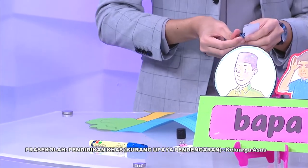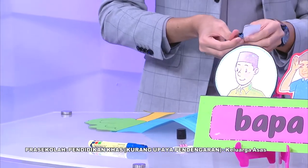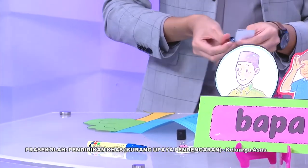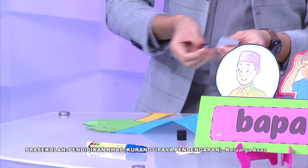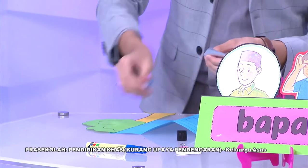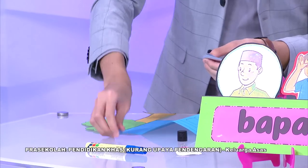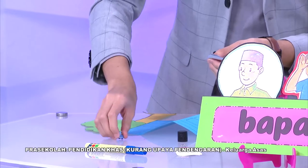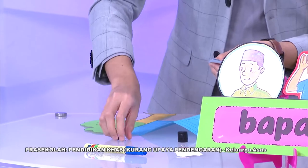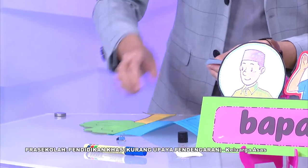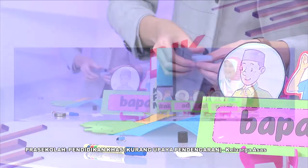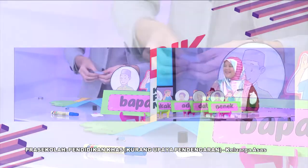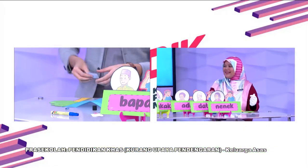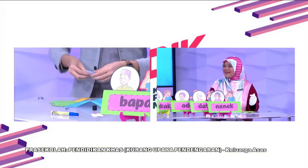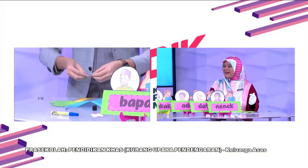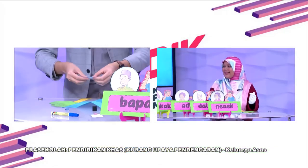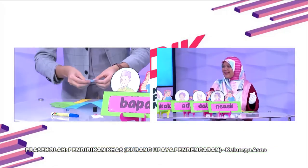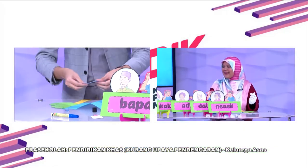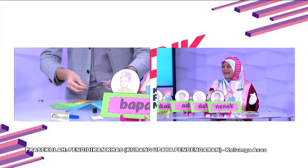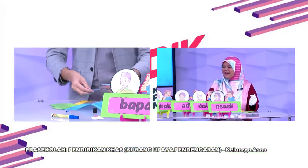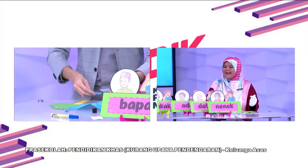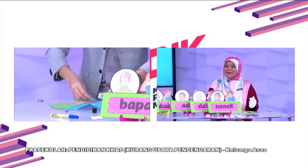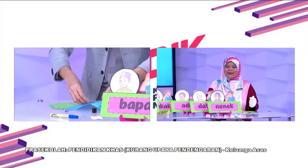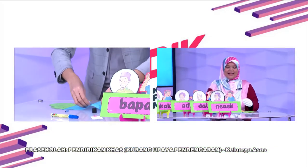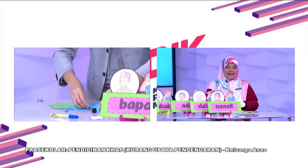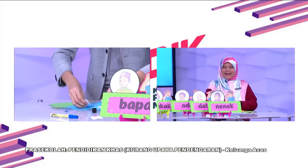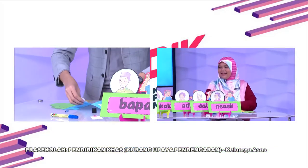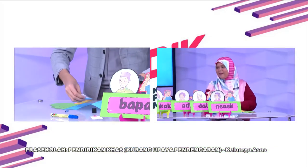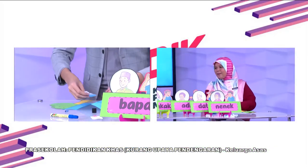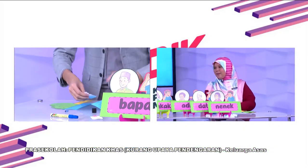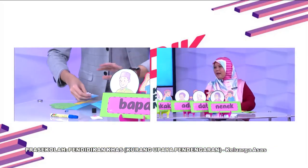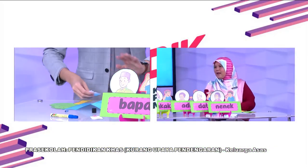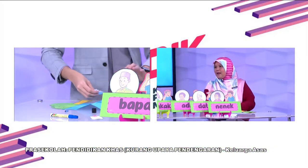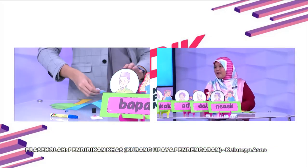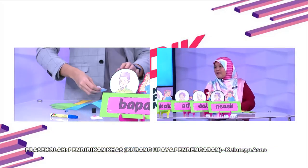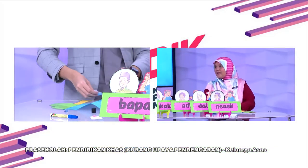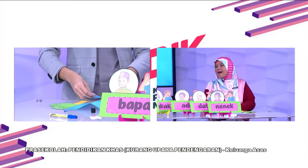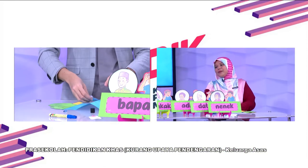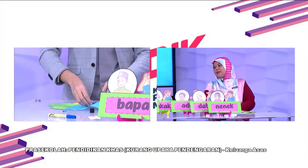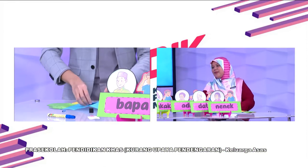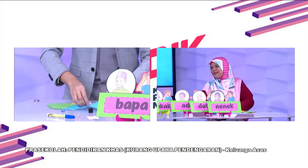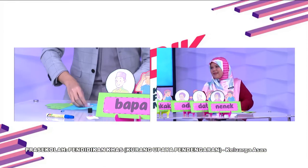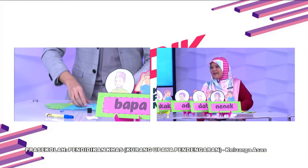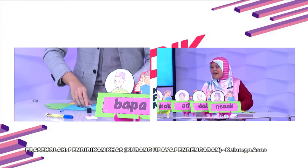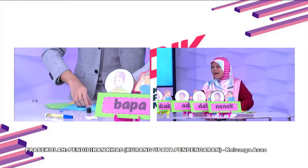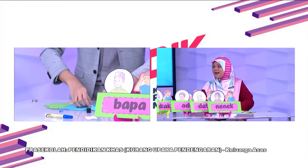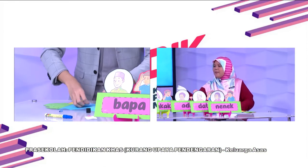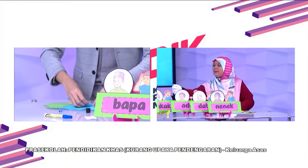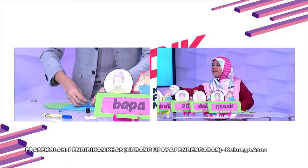jay-z Tengah baik boleh-boleh khusus sajalah ah betul oke Om minta